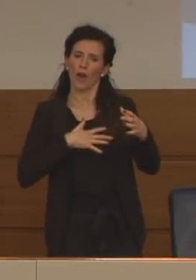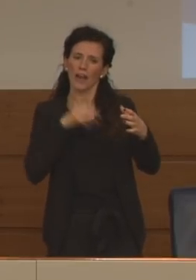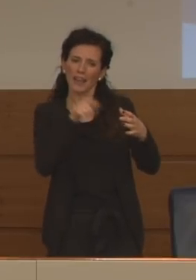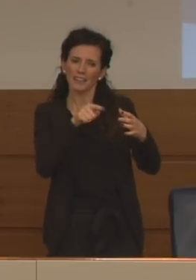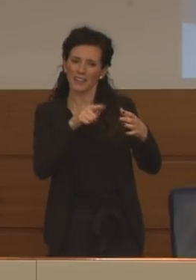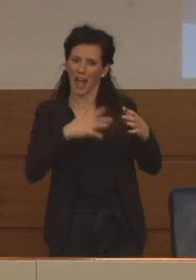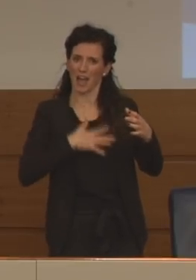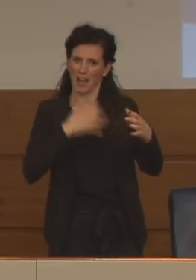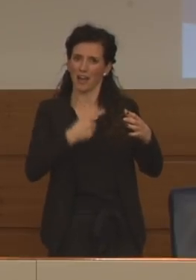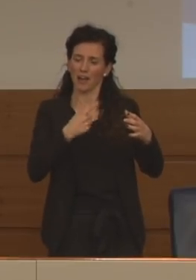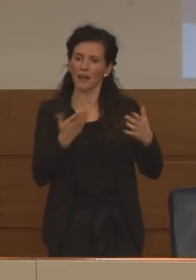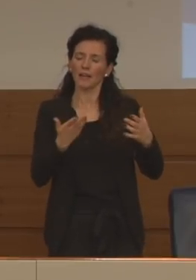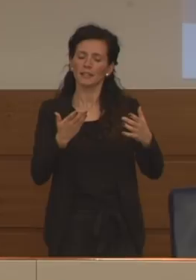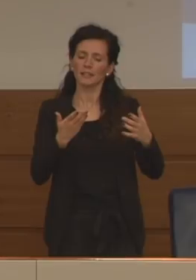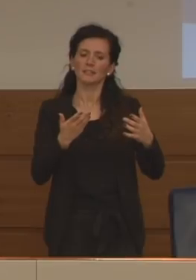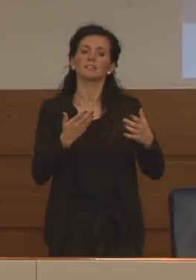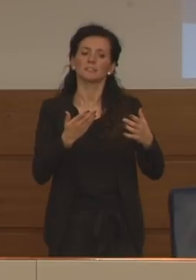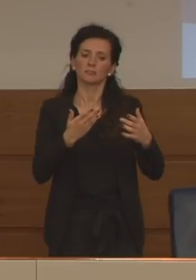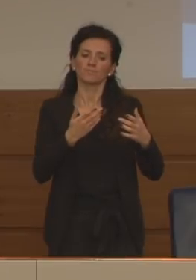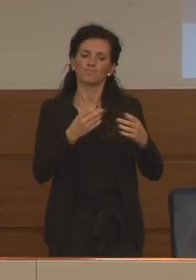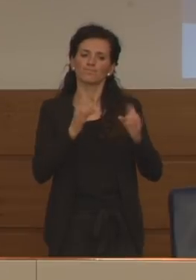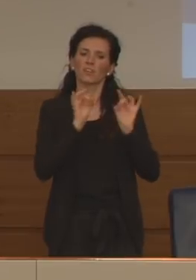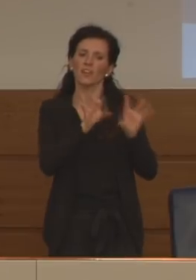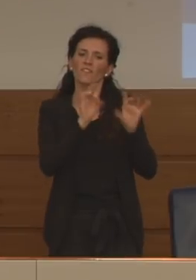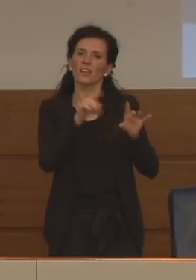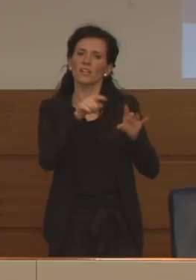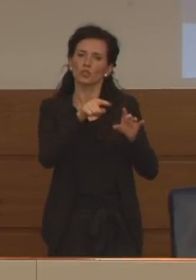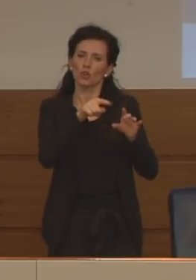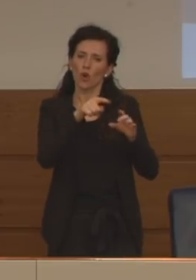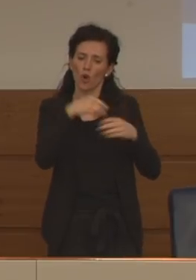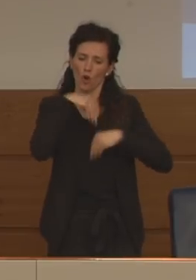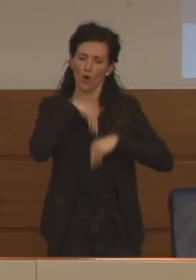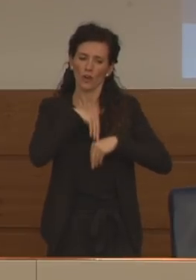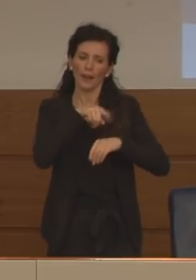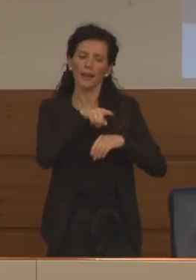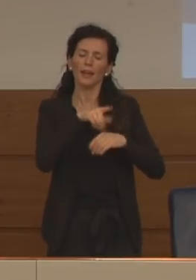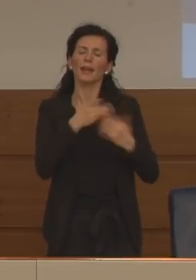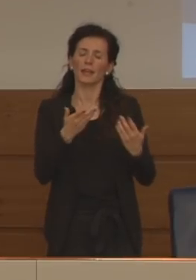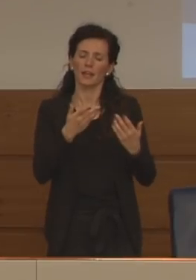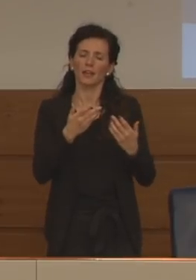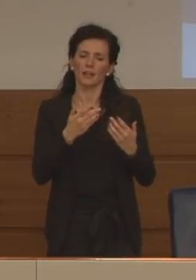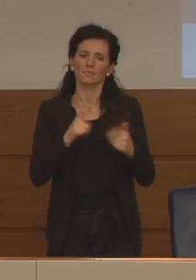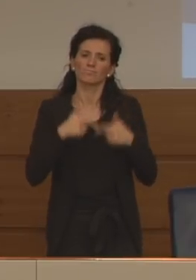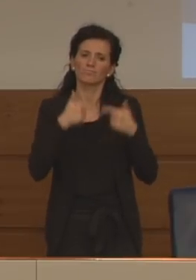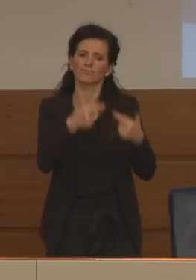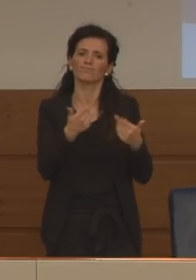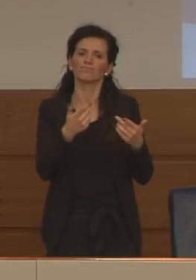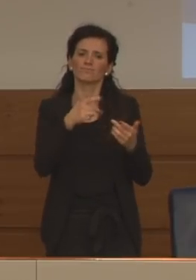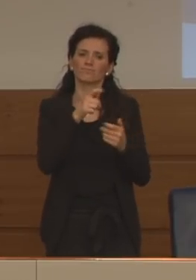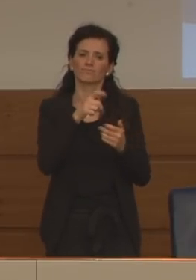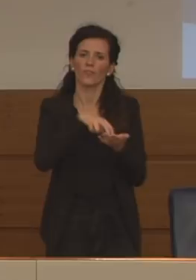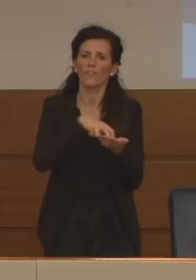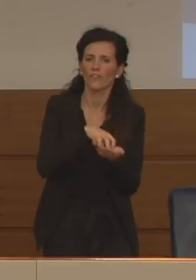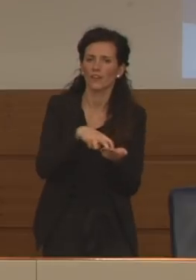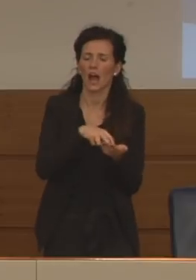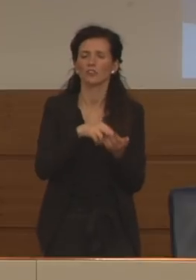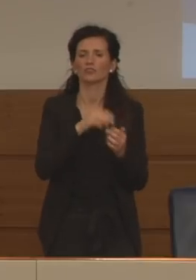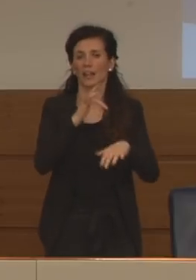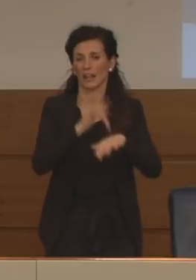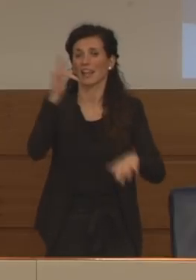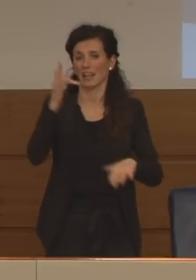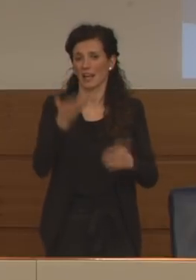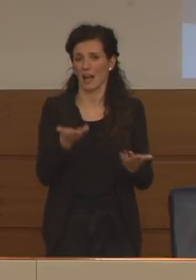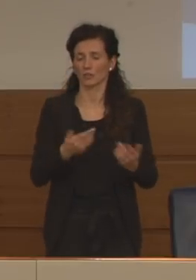all'interno del nostro organismo fa sì che queste persone siano particolarmente fragili e siano particolarmente suscettibili